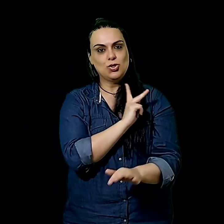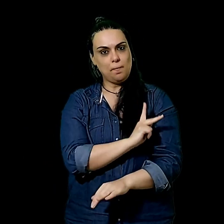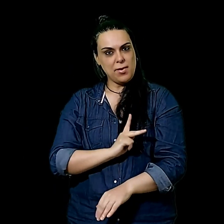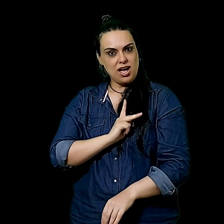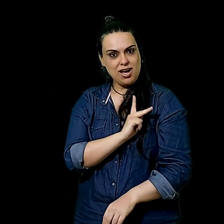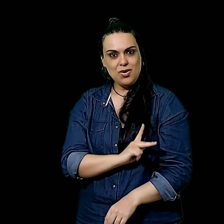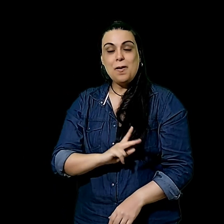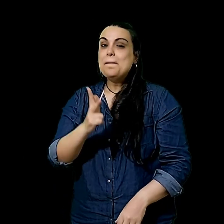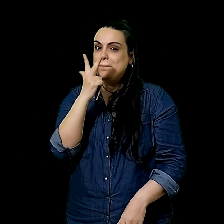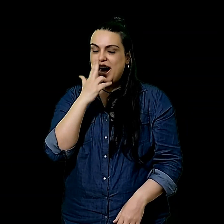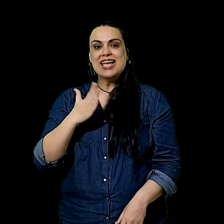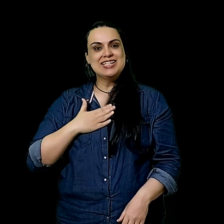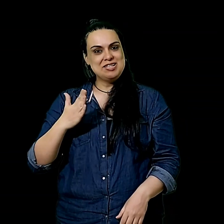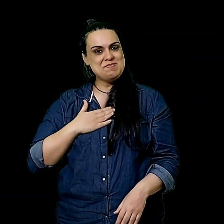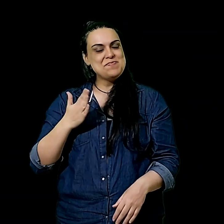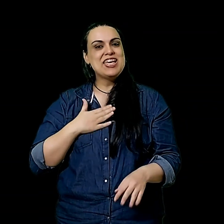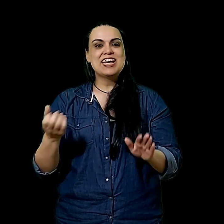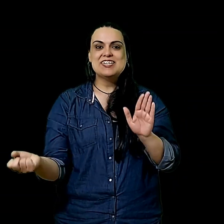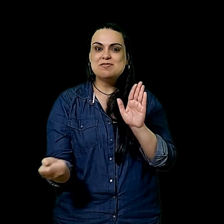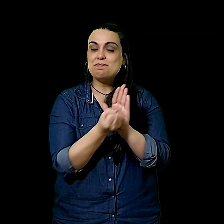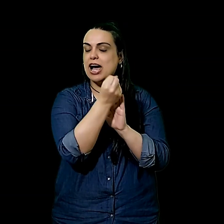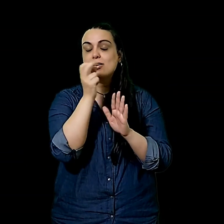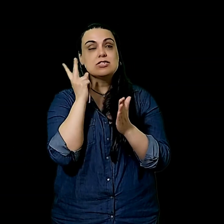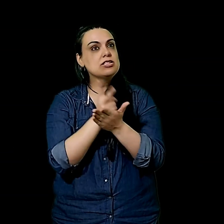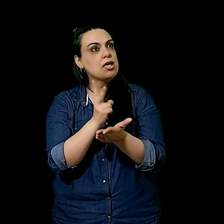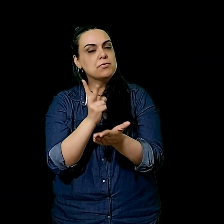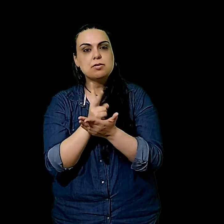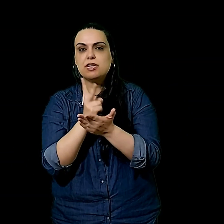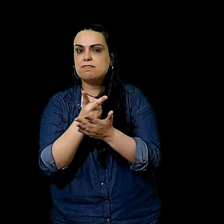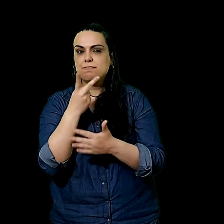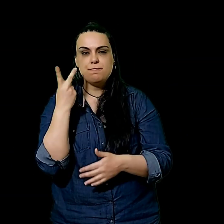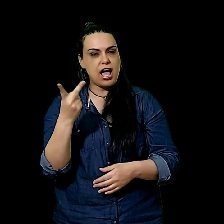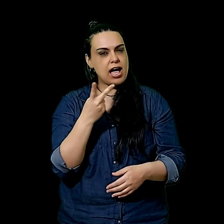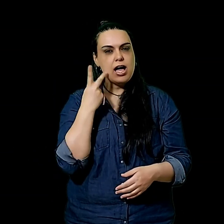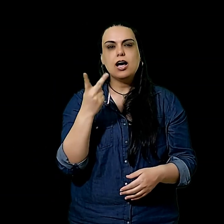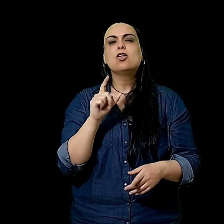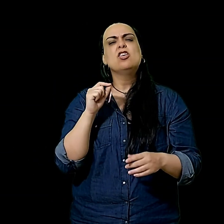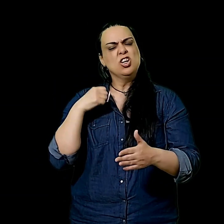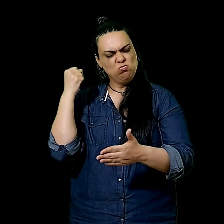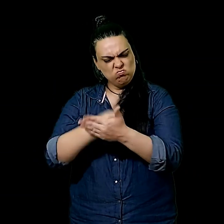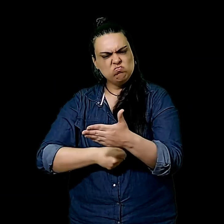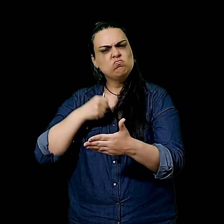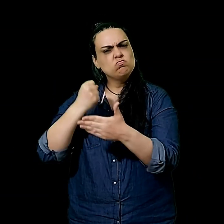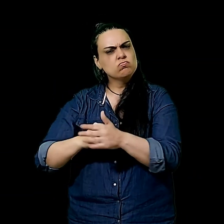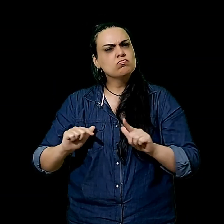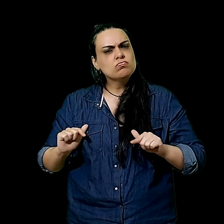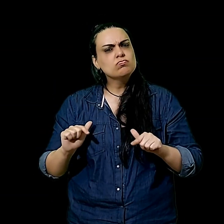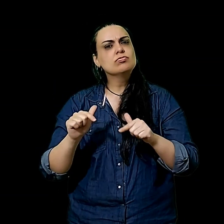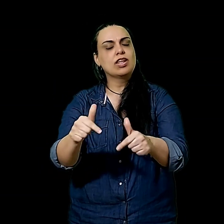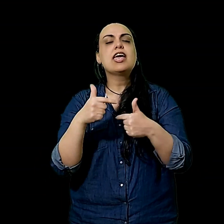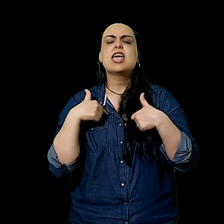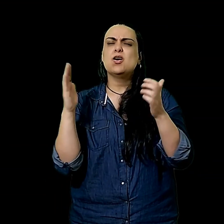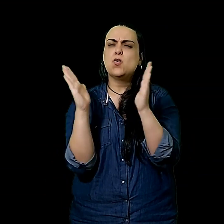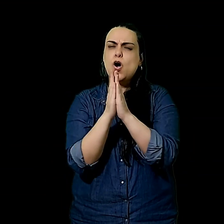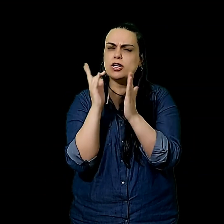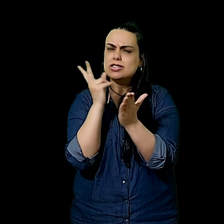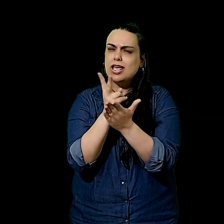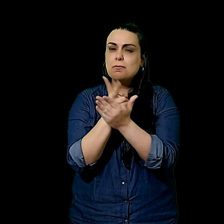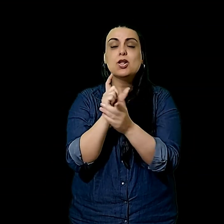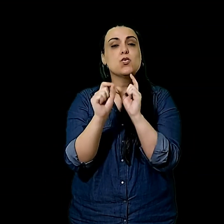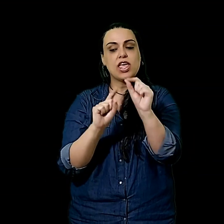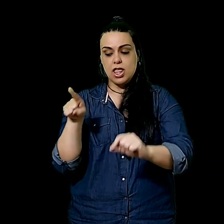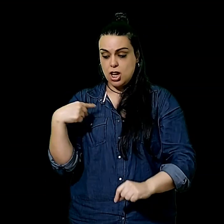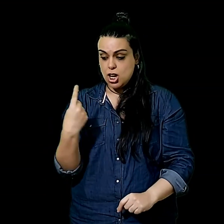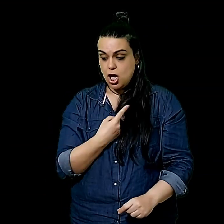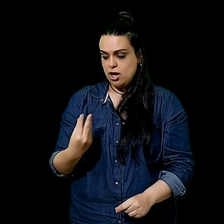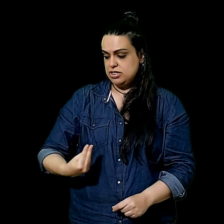Paulo. Parece até um jargão meu, eu sempre termino com combati o bom combate, sempre termino que na minha oração a gente possa